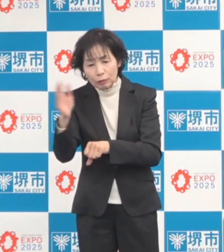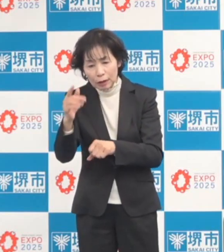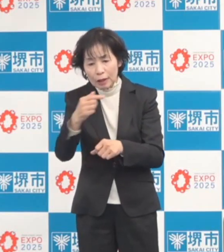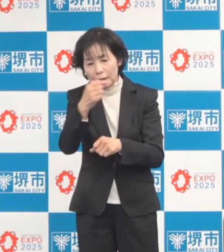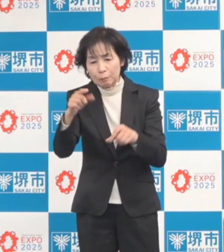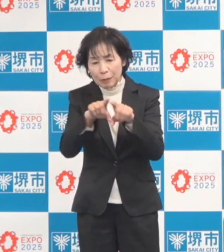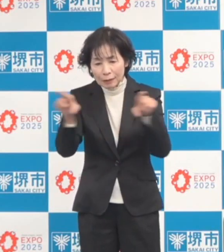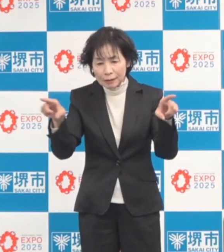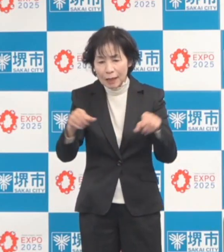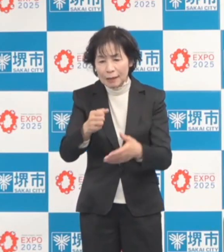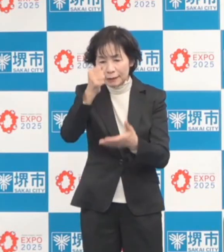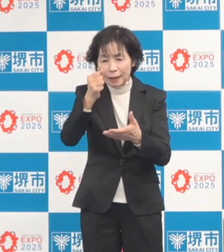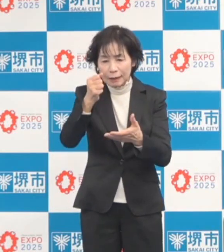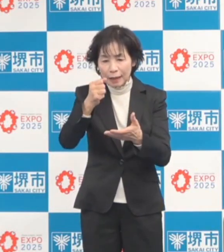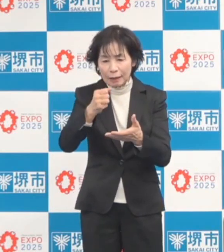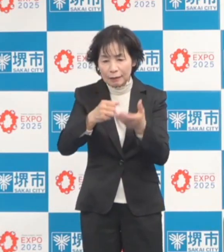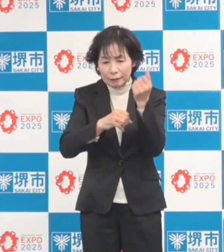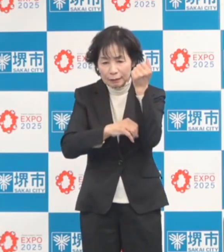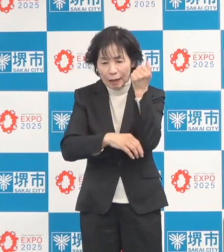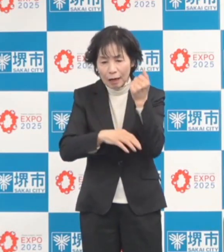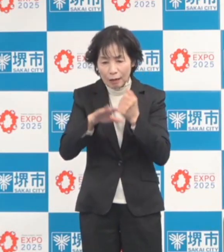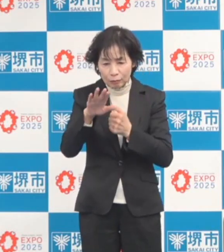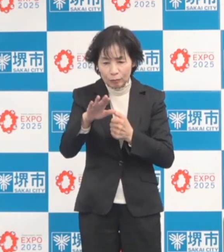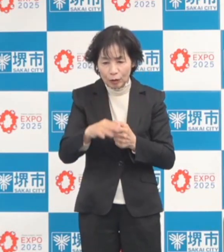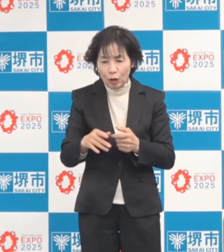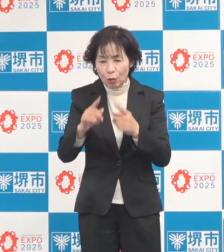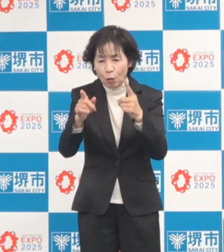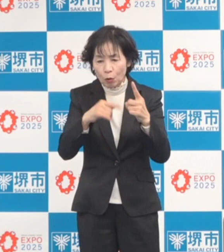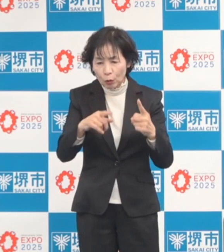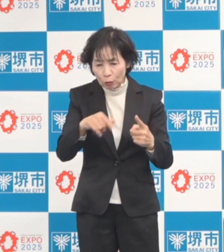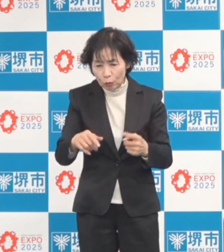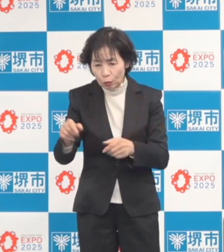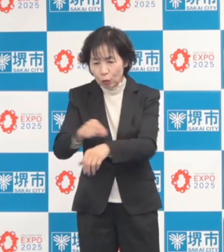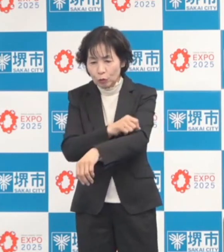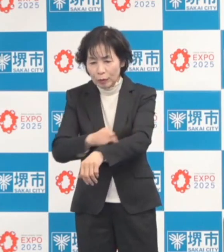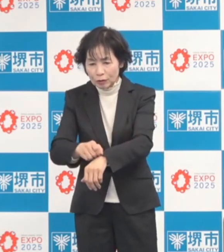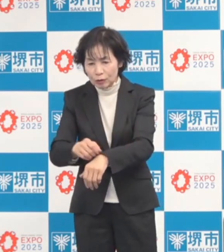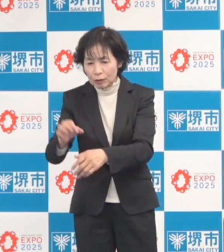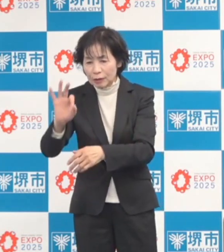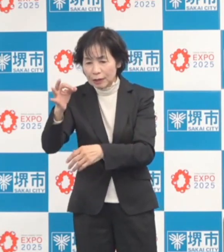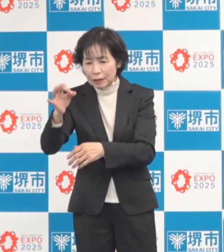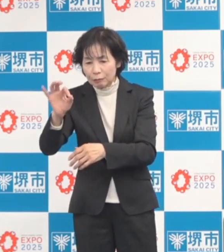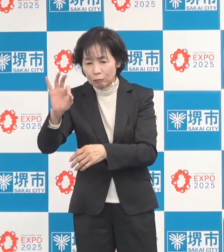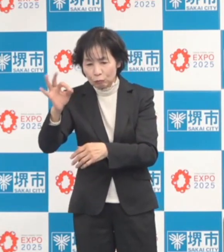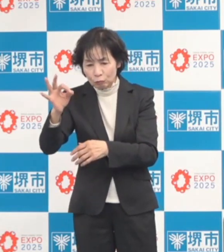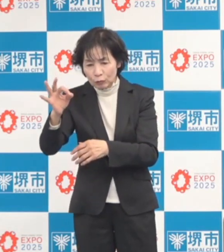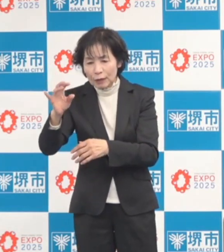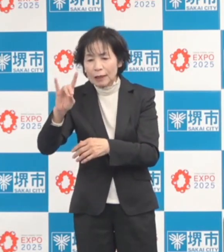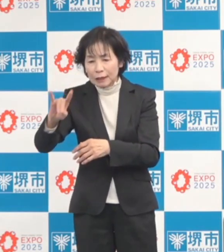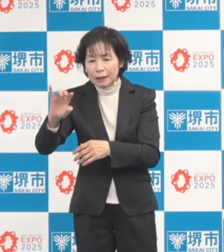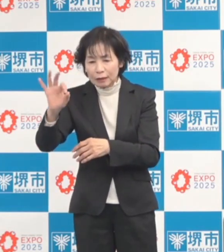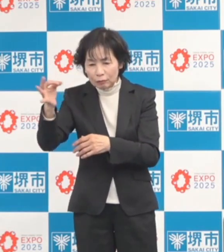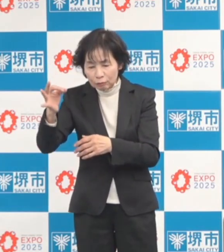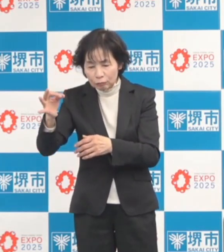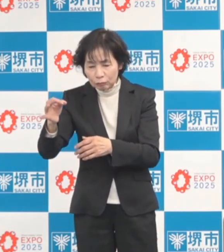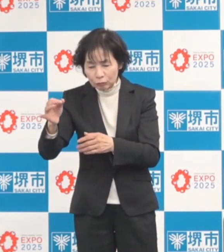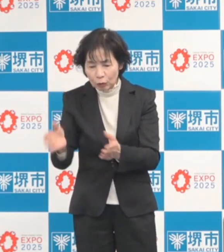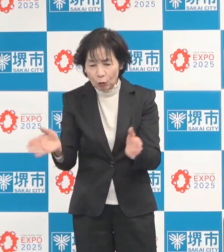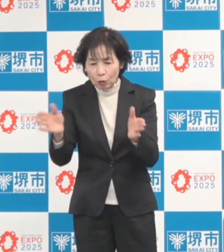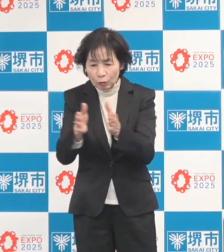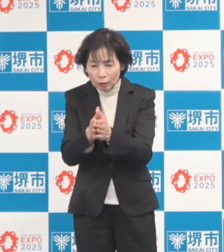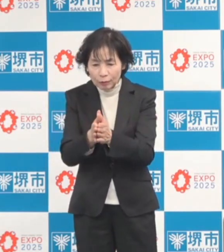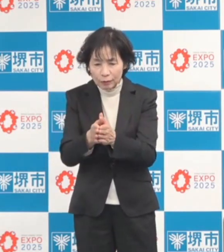部分ございますね。そこは公共施設等特別整備基金を取り崩す形の対応で予算組みしております。以上です